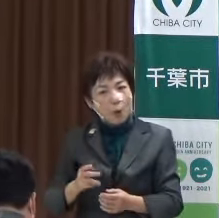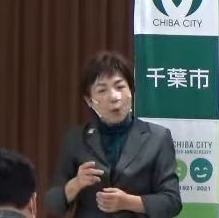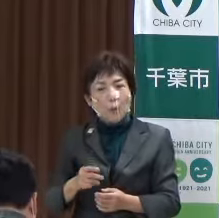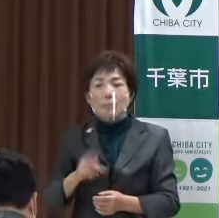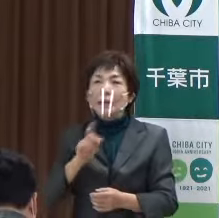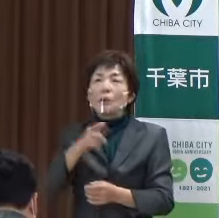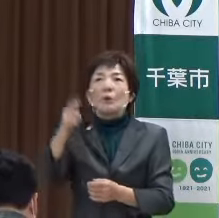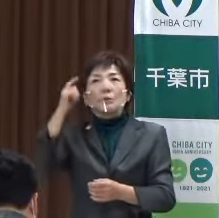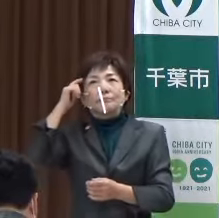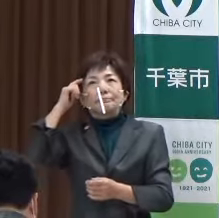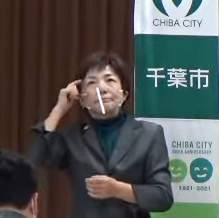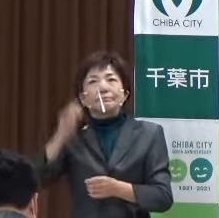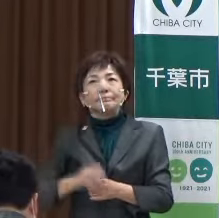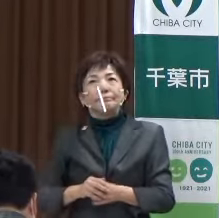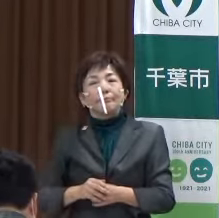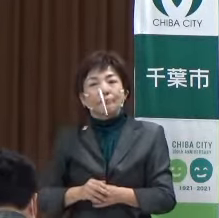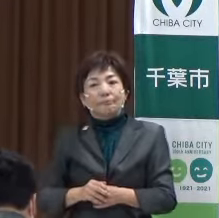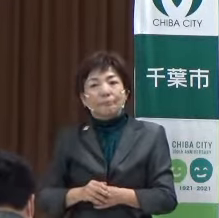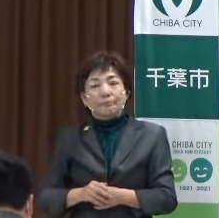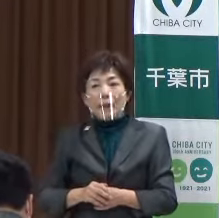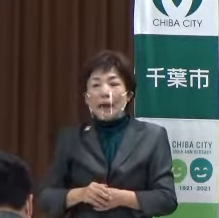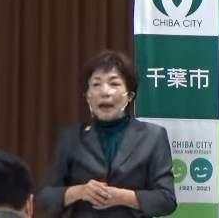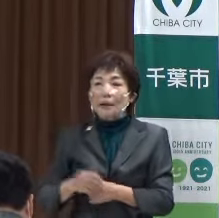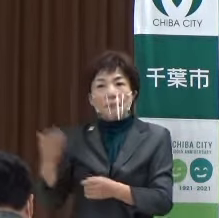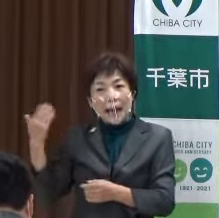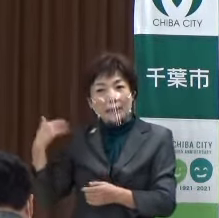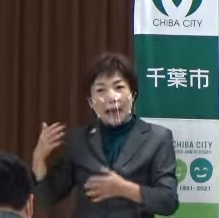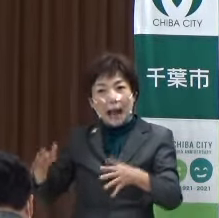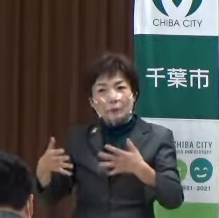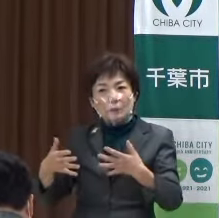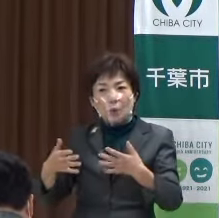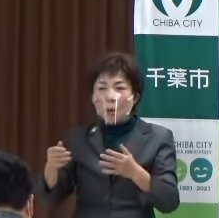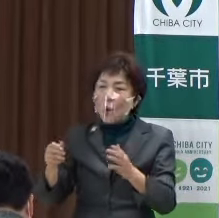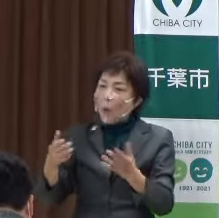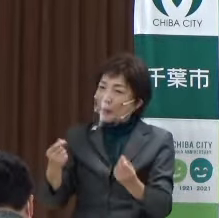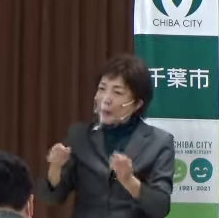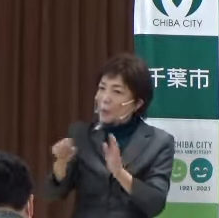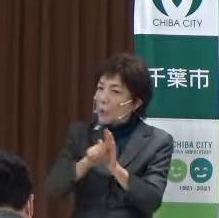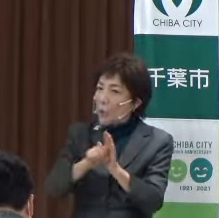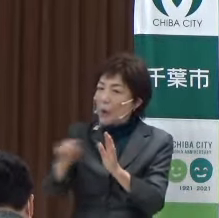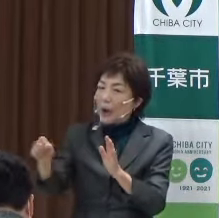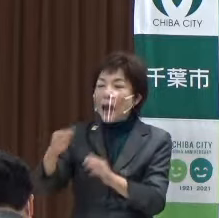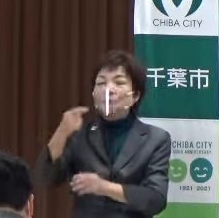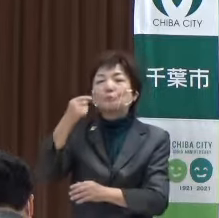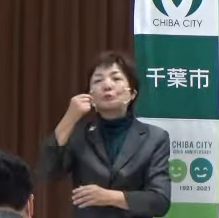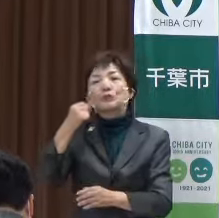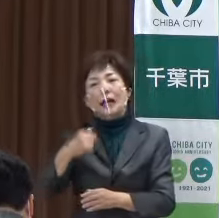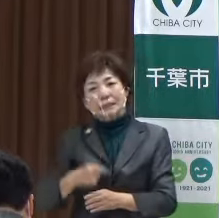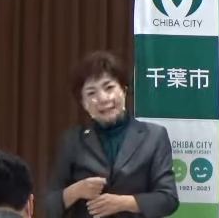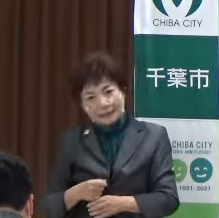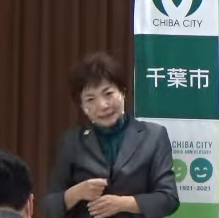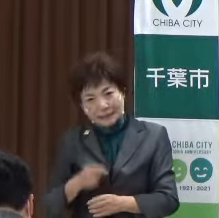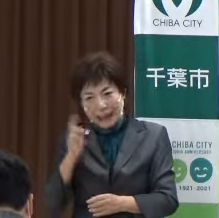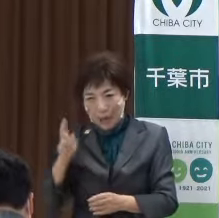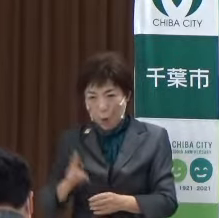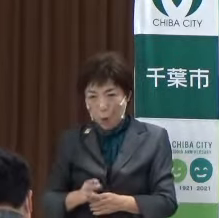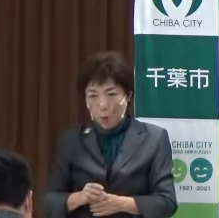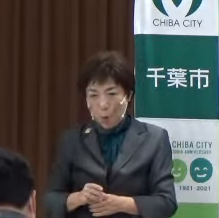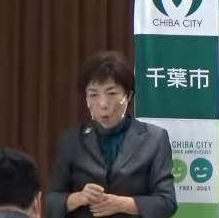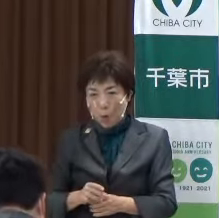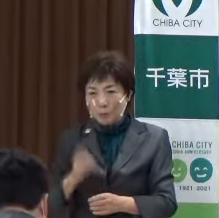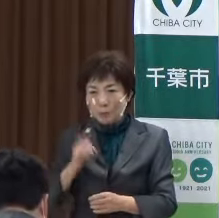と考えています。各同じような効果を期待するのは不可能だろうというふうに思ってい